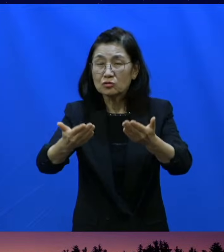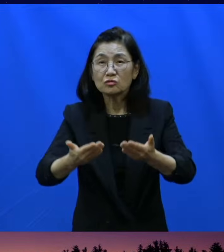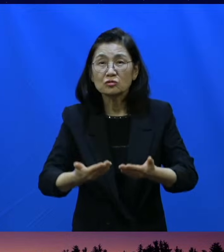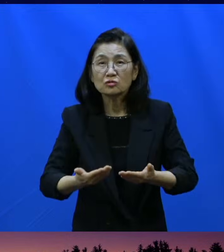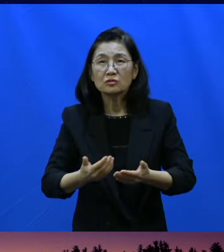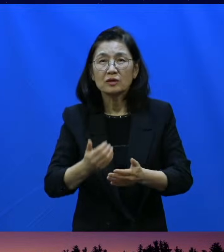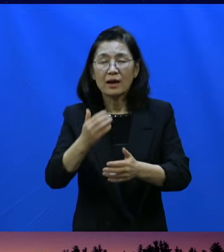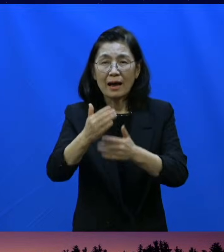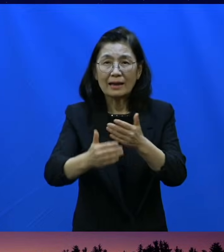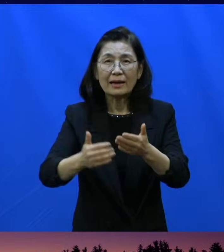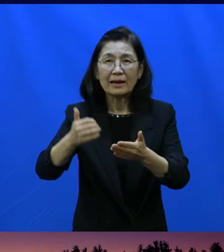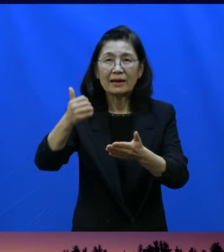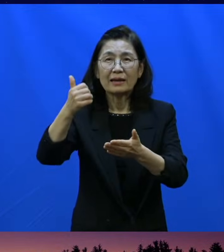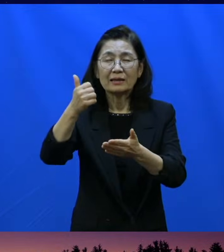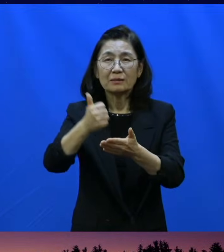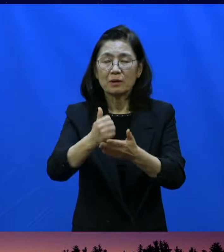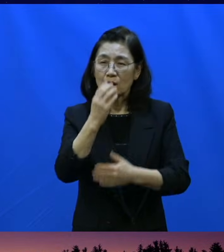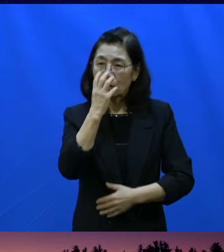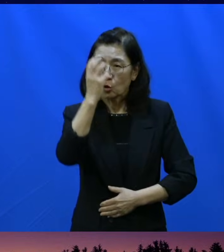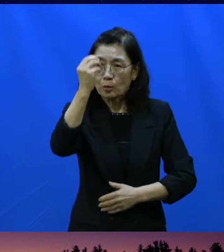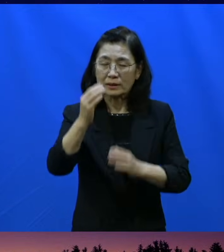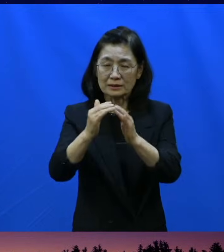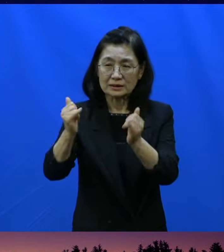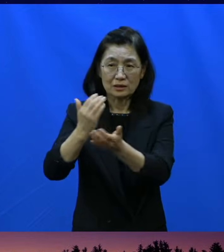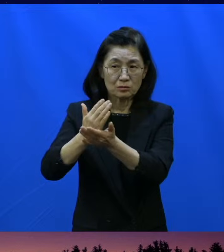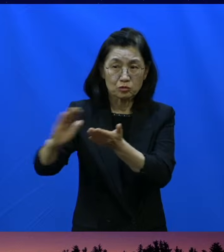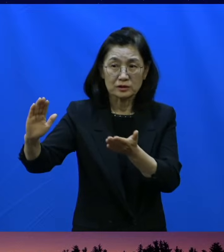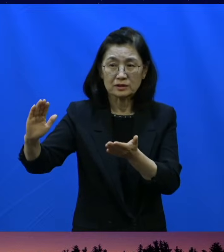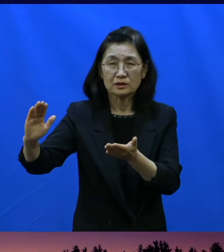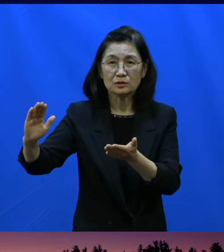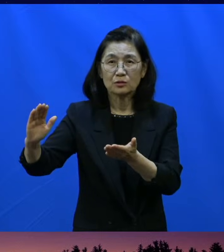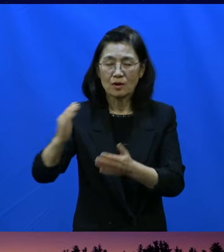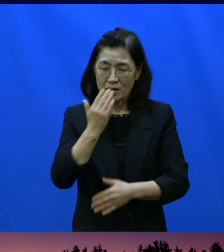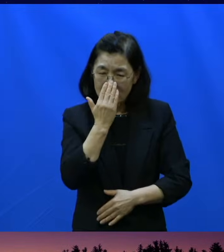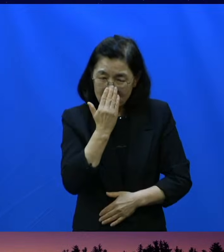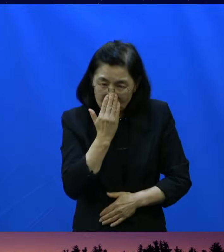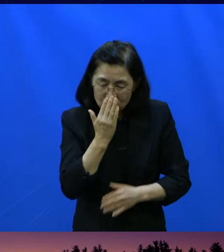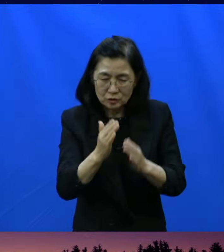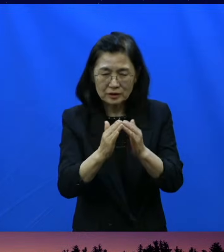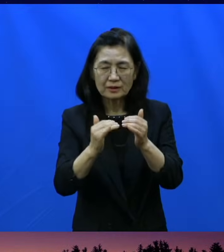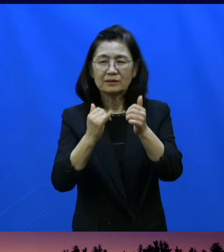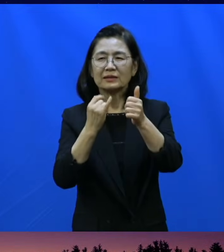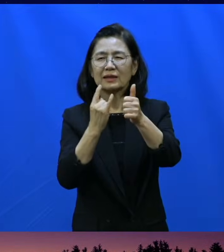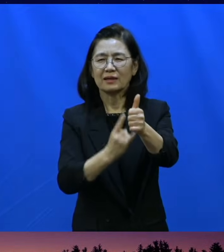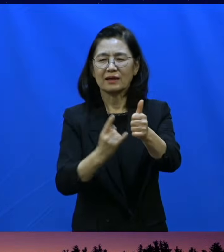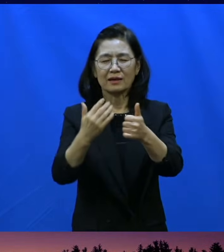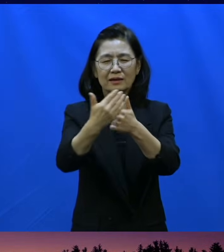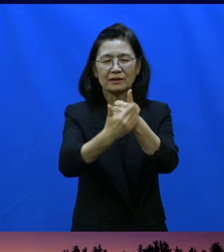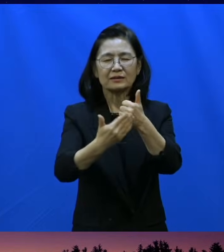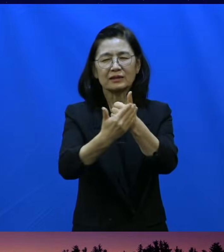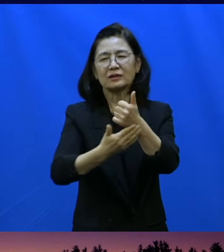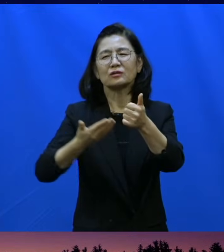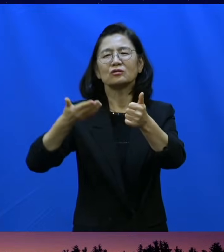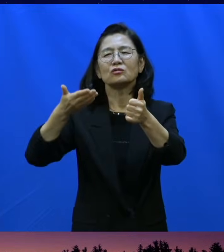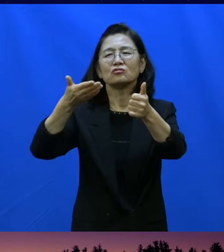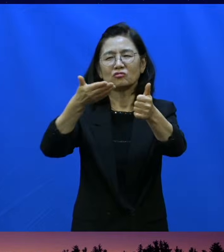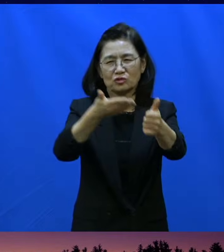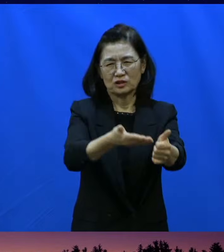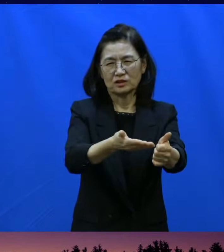일러스되 하나님이 교만한 자를 물리치시고 겸손한 자에게 은혜를 주신다